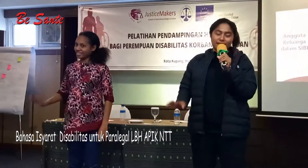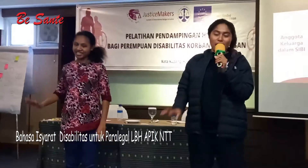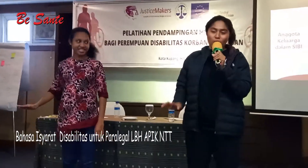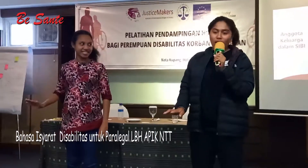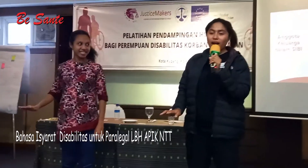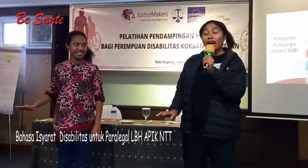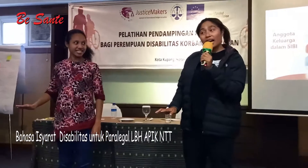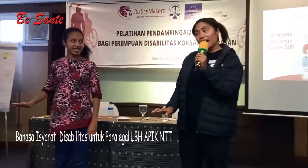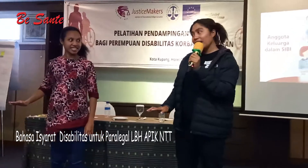bawah. Kakak.